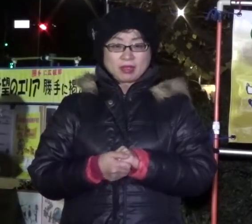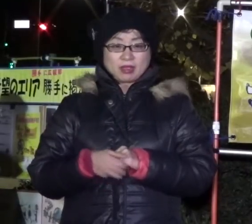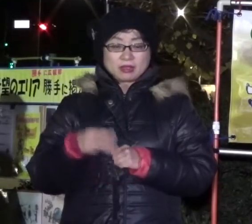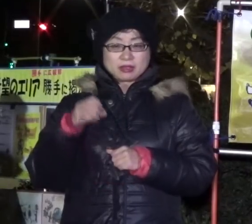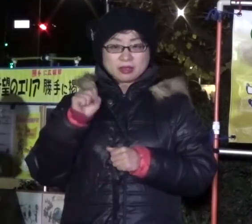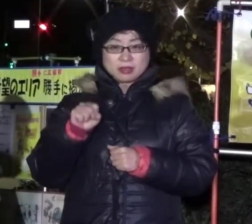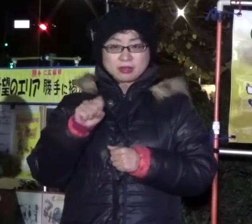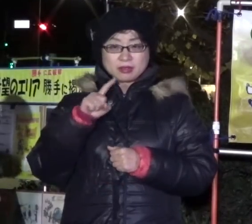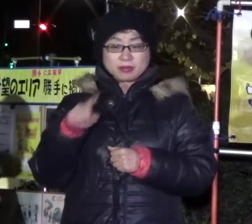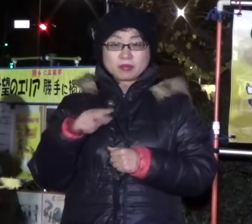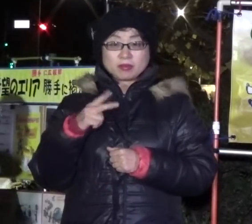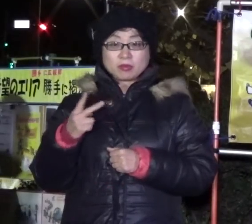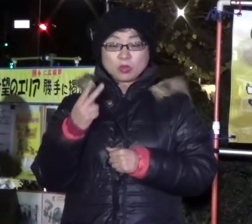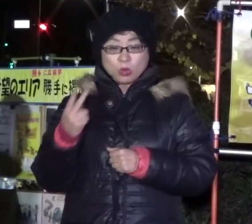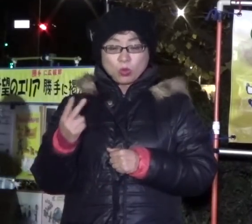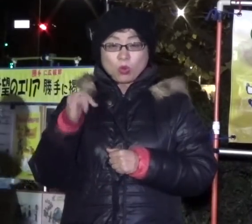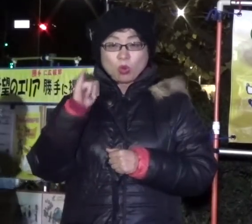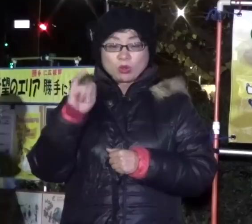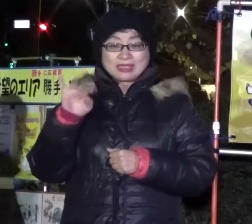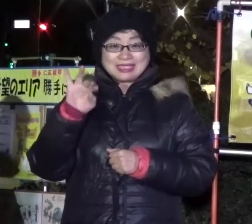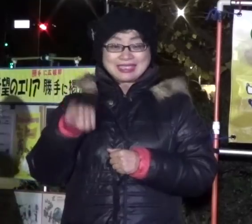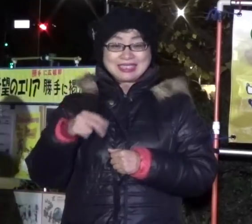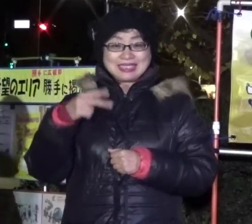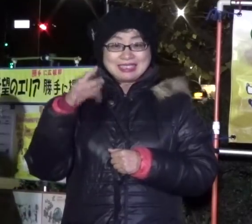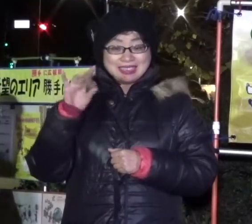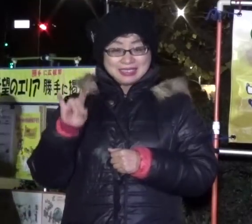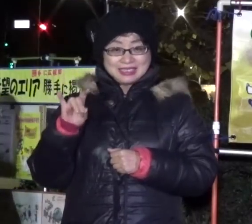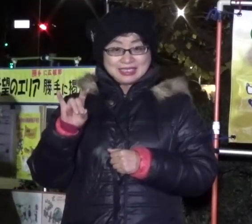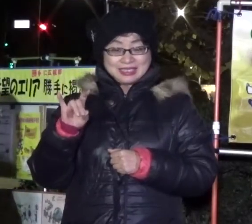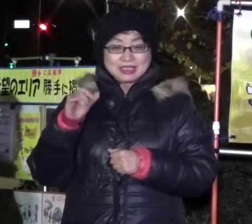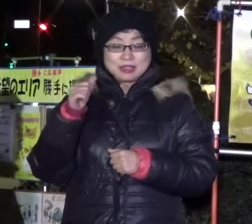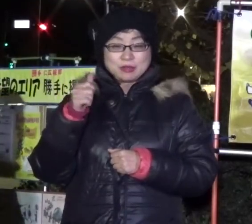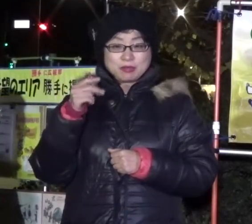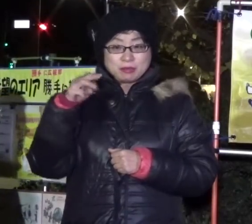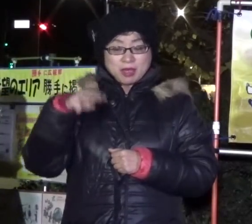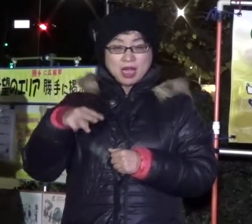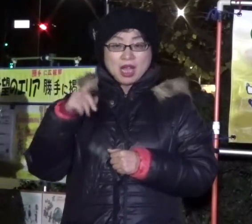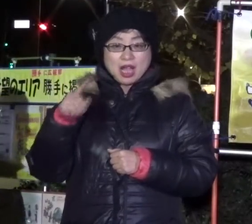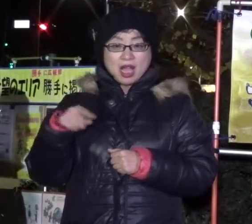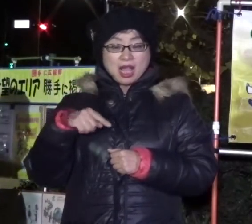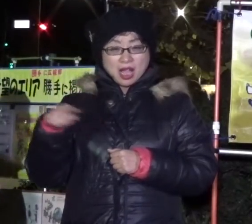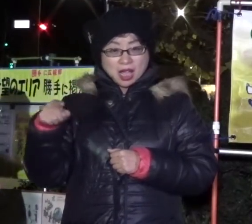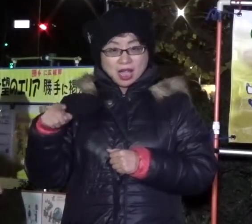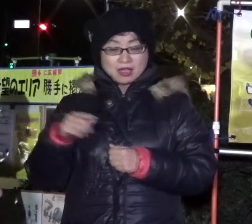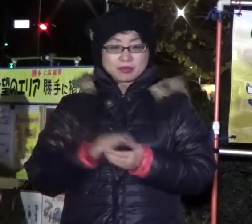ンドイッチマン、おいらは町の、なんだ